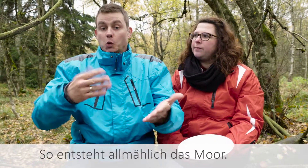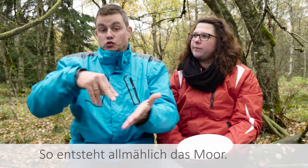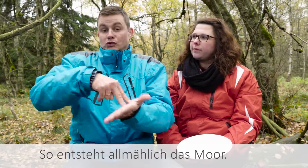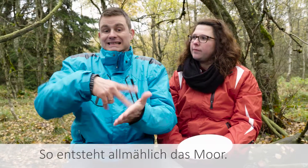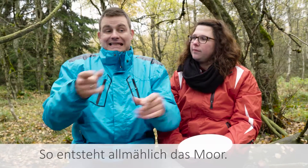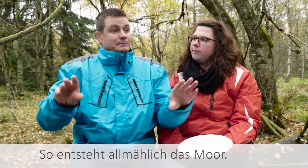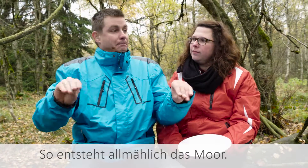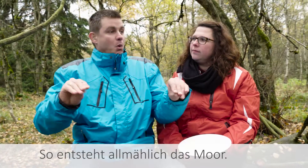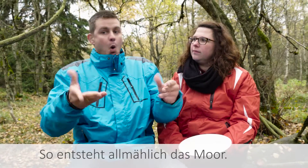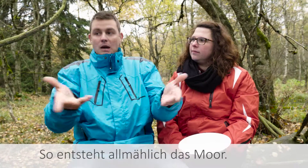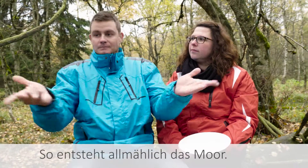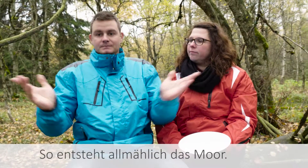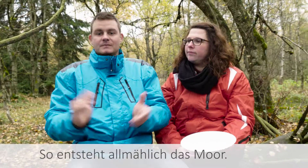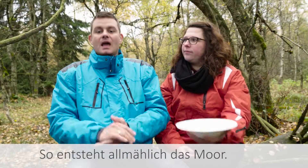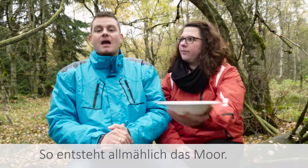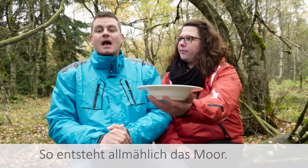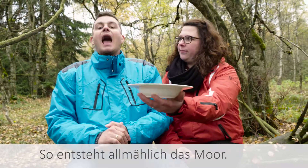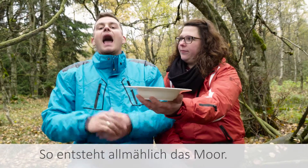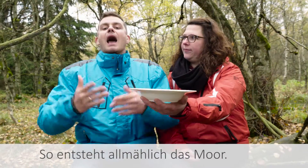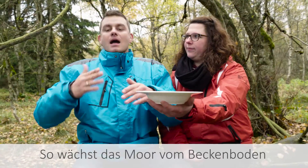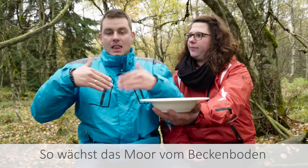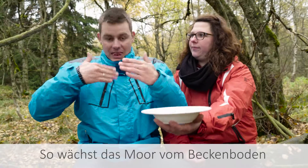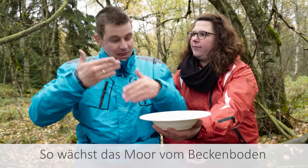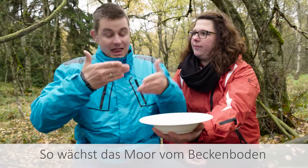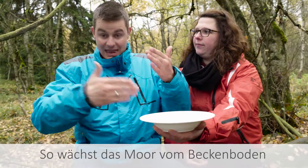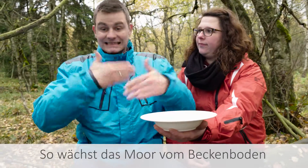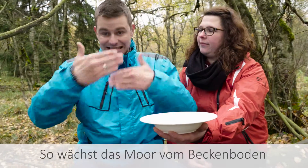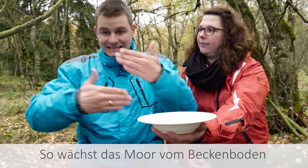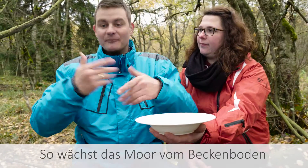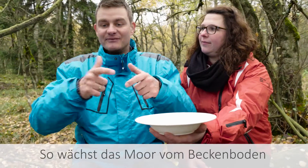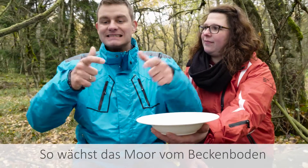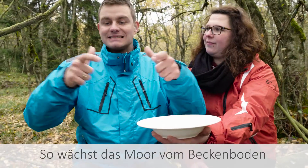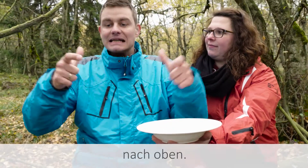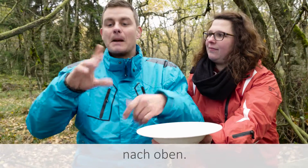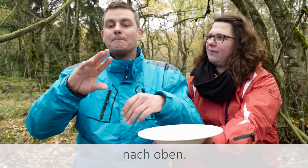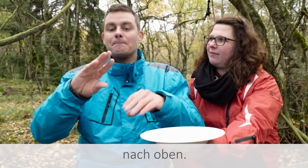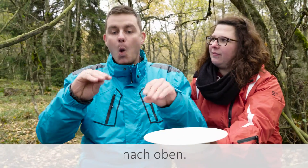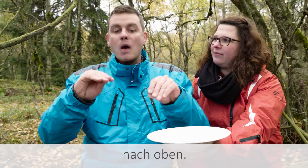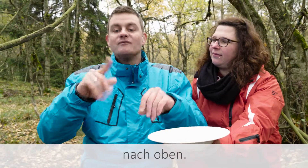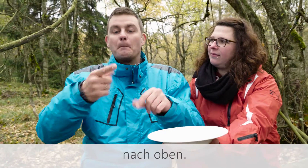So entsteht allmählich das Moor. So wächst das Moor vom Beckenboden nach oben.